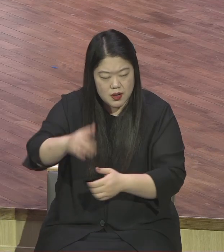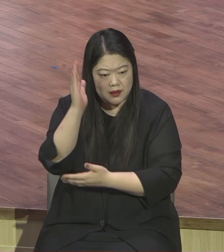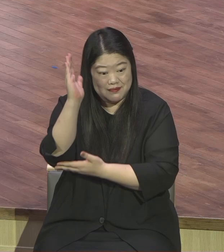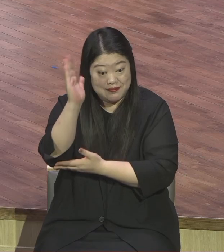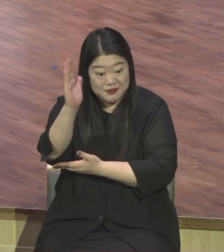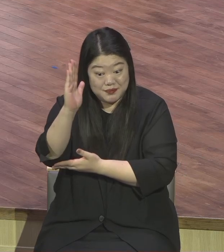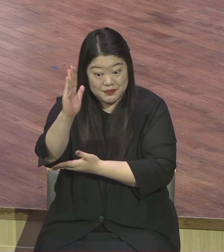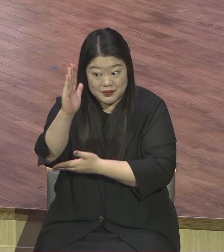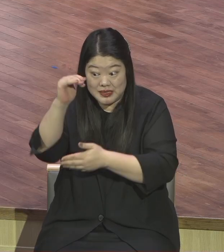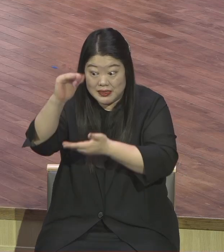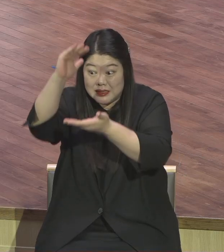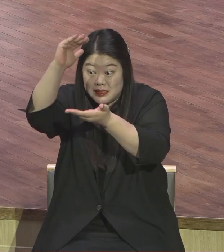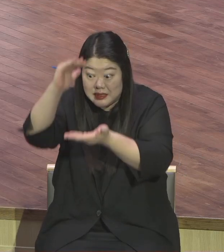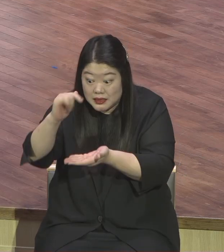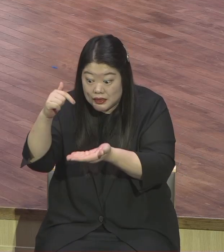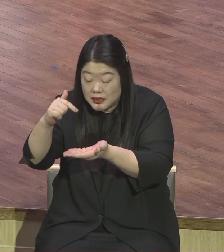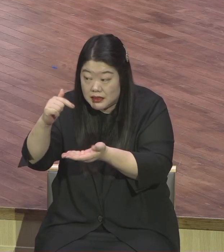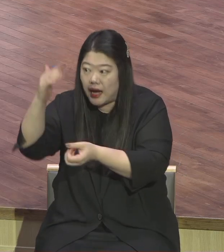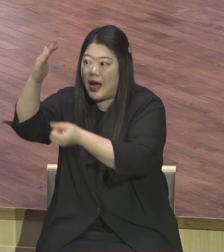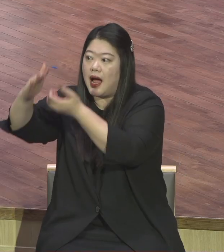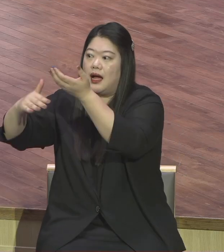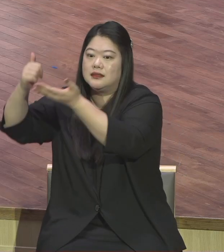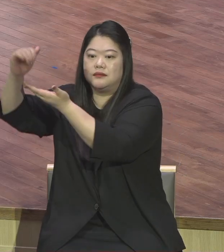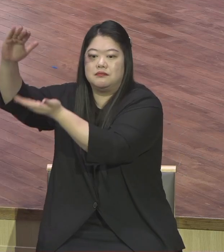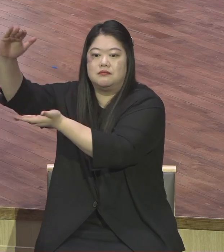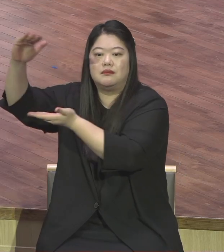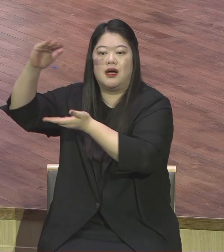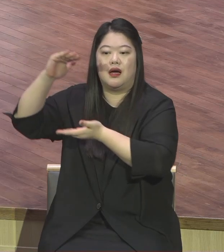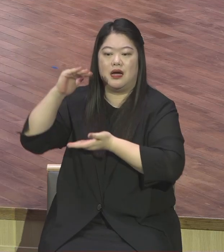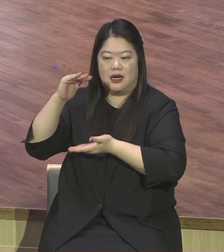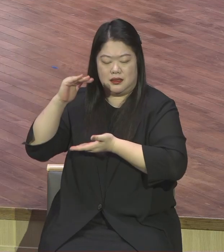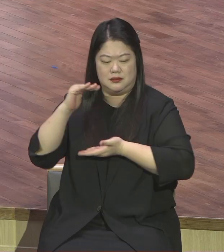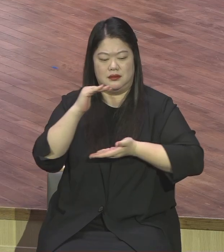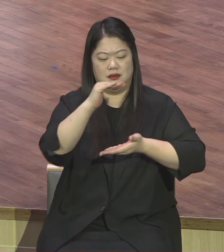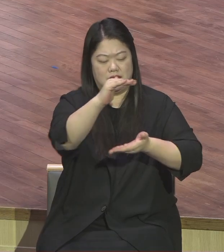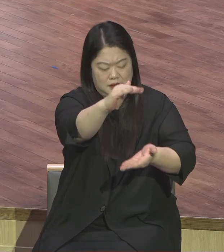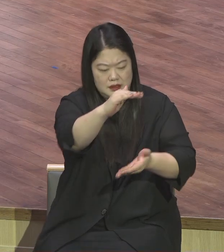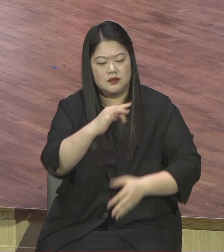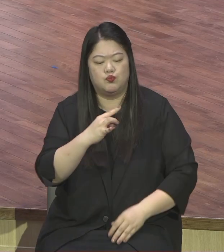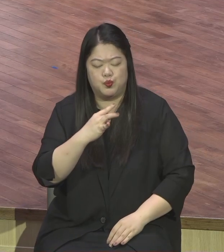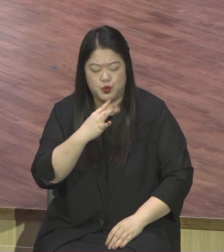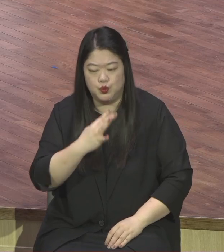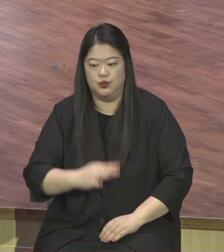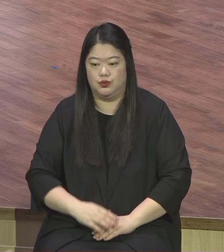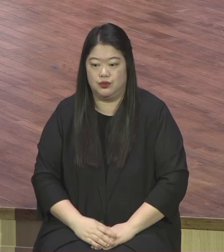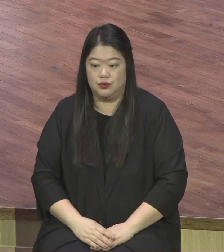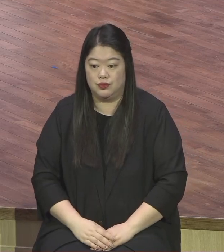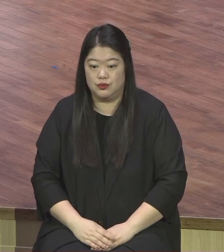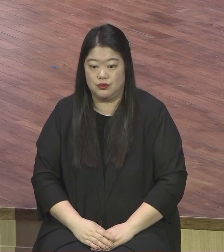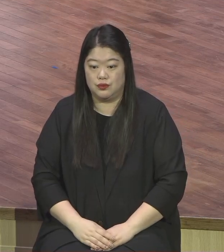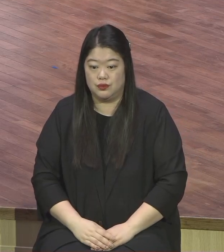하나님이 주신 복음임을 여기서 강조하고 있어요. 그리고 이 복음의 출처가 어디냐?